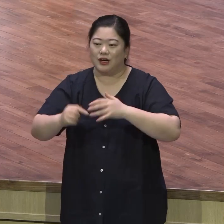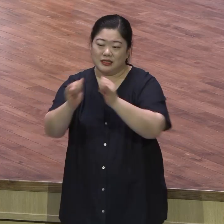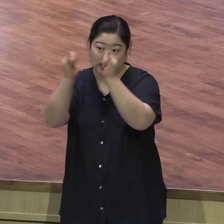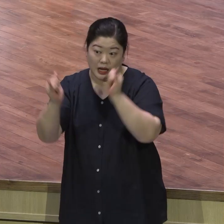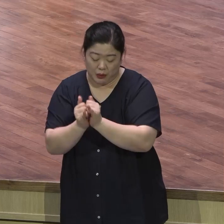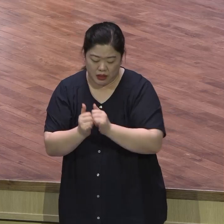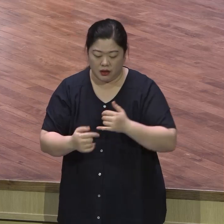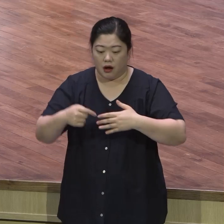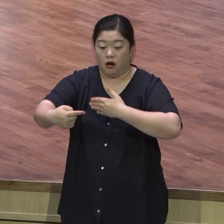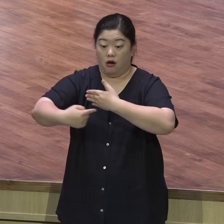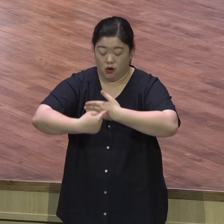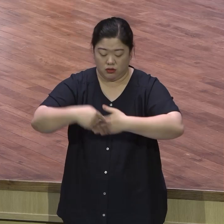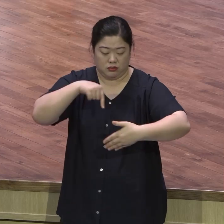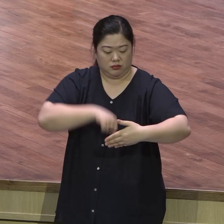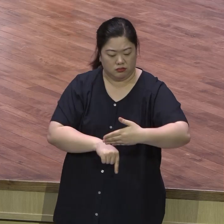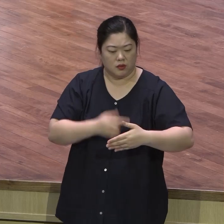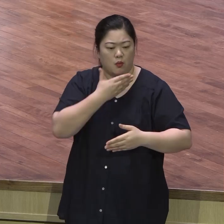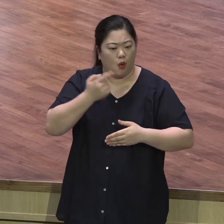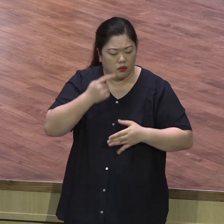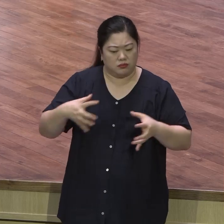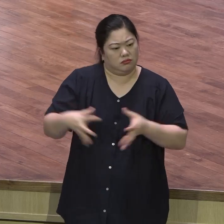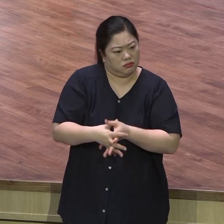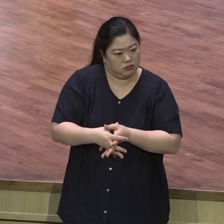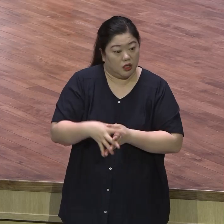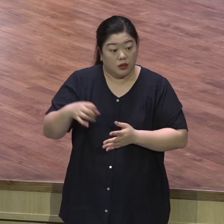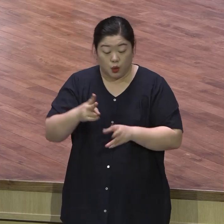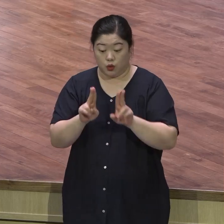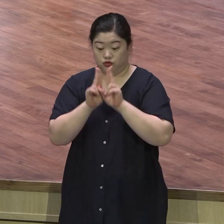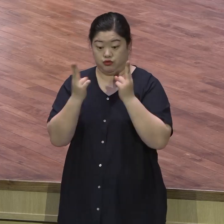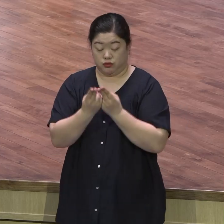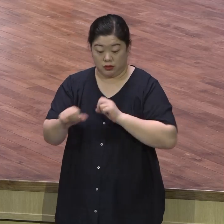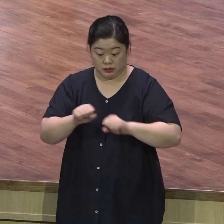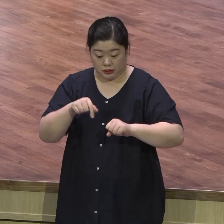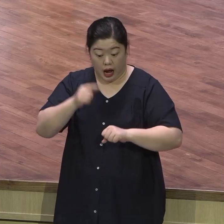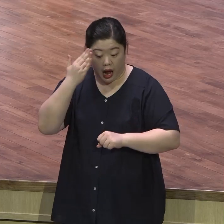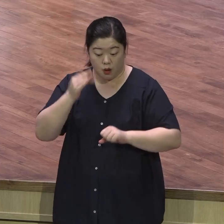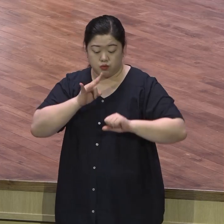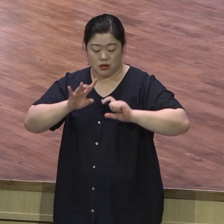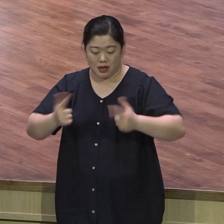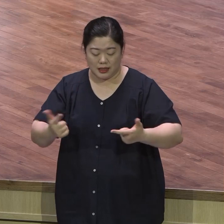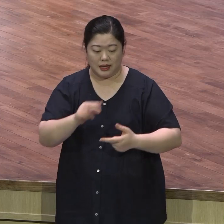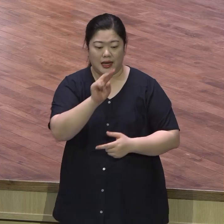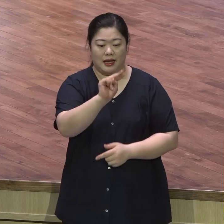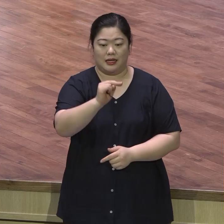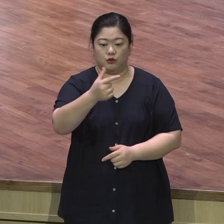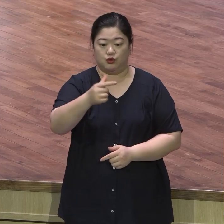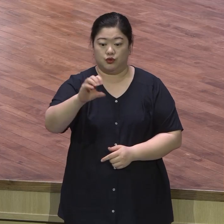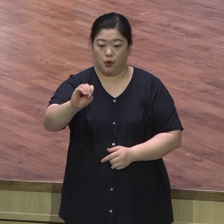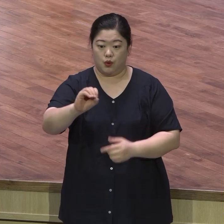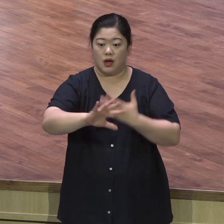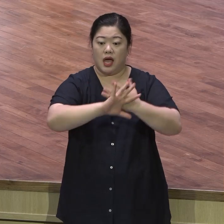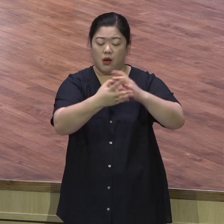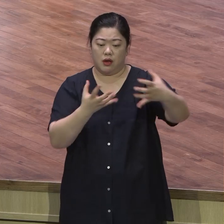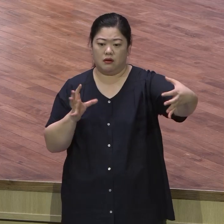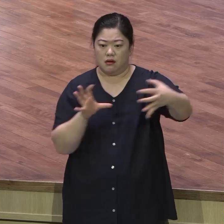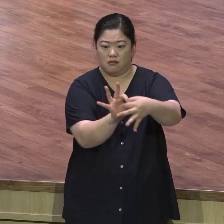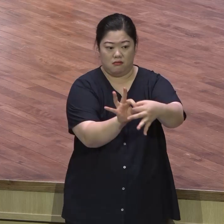하나님 보실 때 국내 국외 완벽한 시스템을 가지고 돌아가고 있는 이 보험 가진 이 교회를